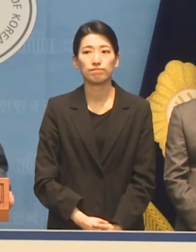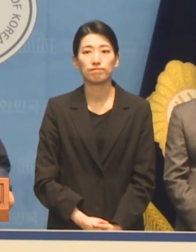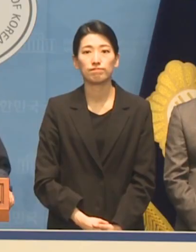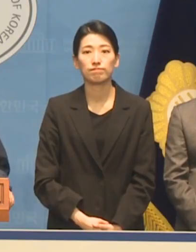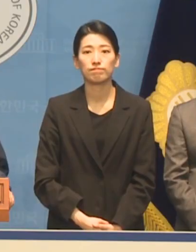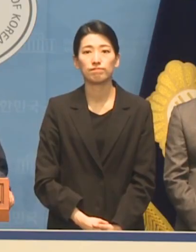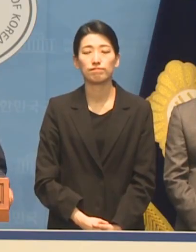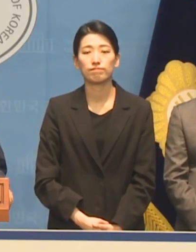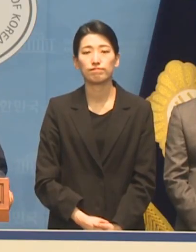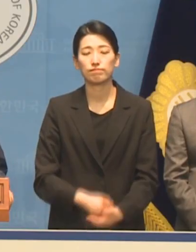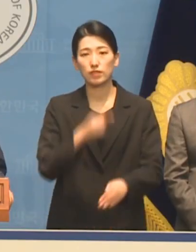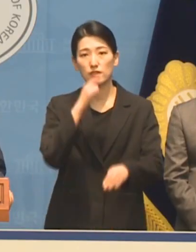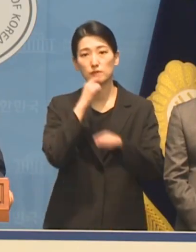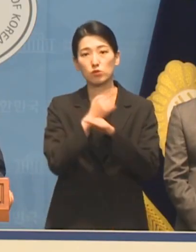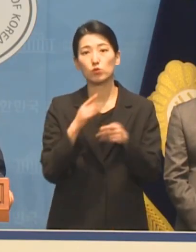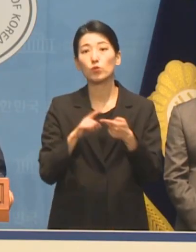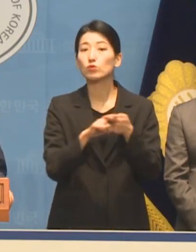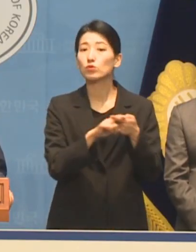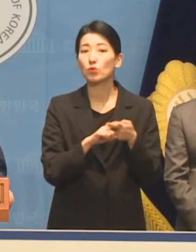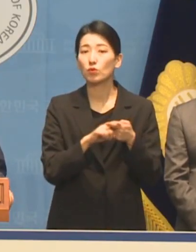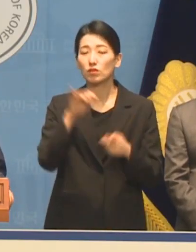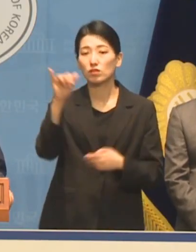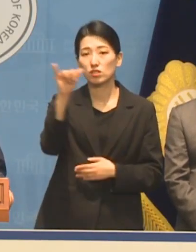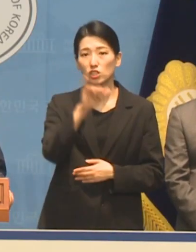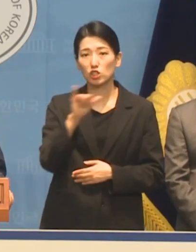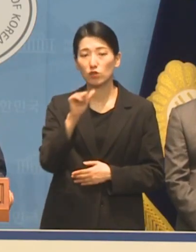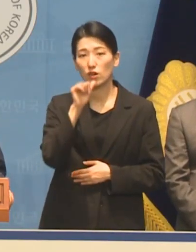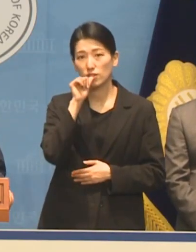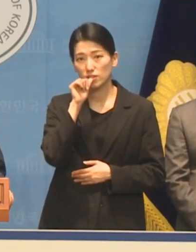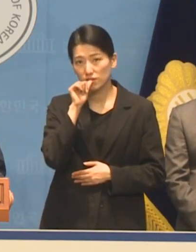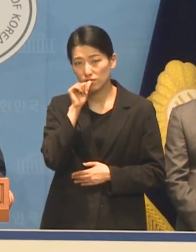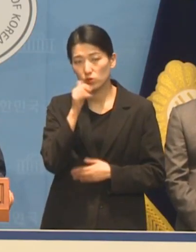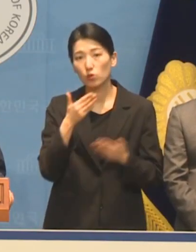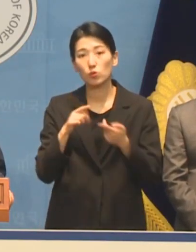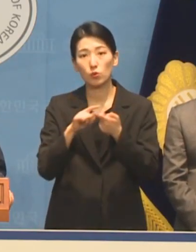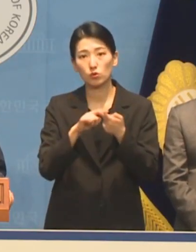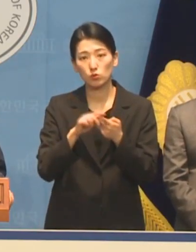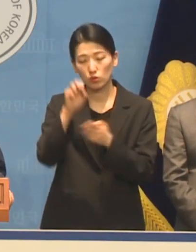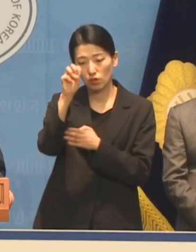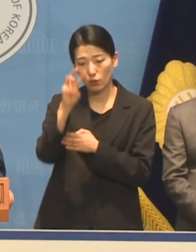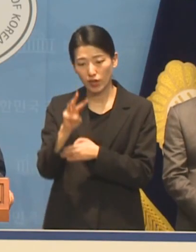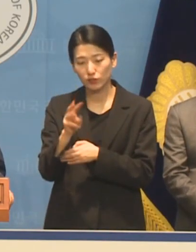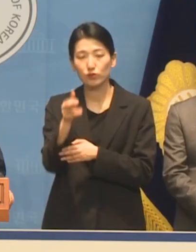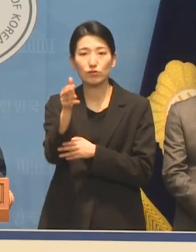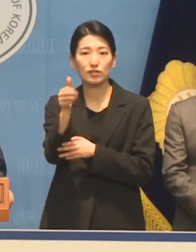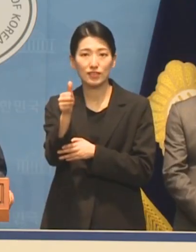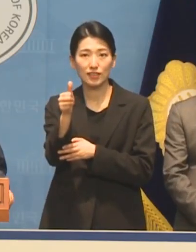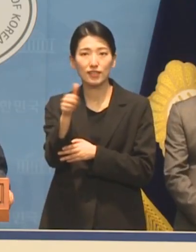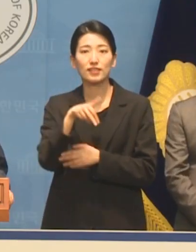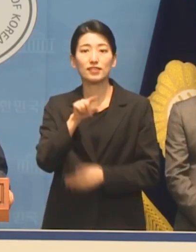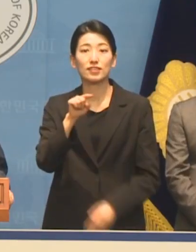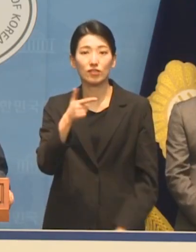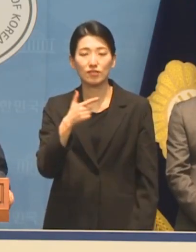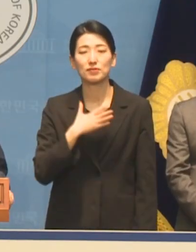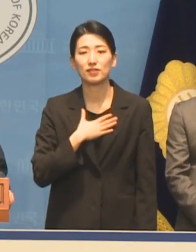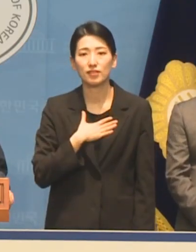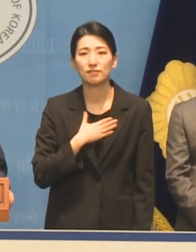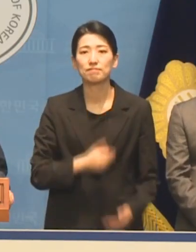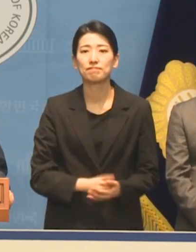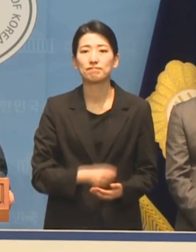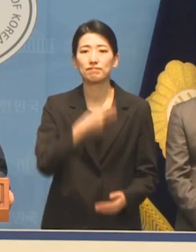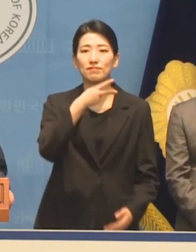예, 민주노총 전국 금속노조 광주전남 지부 지부장 정준현입니다.